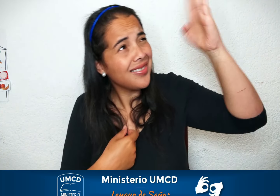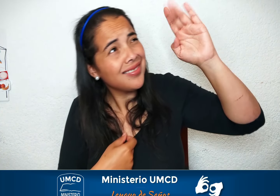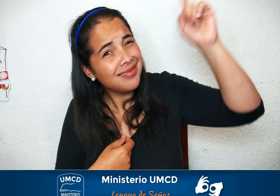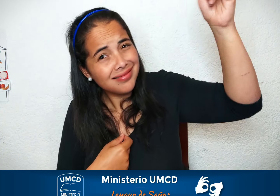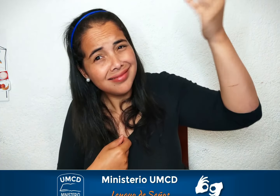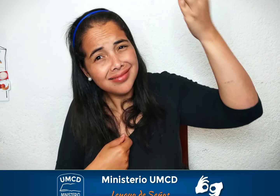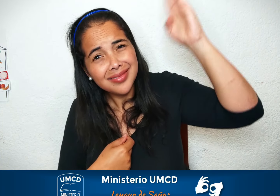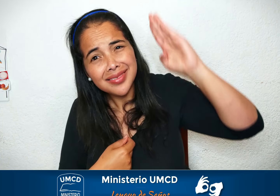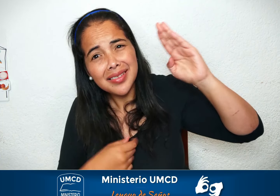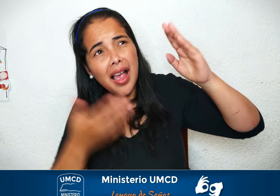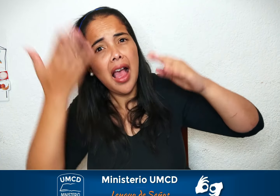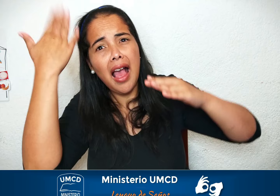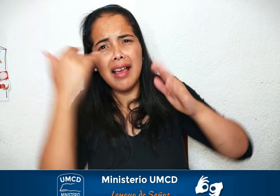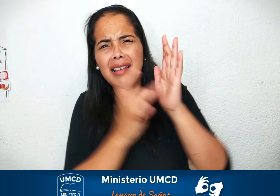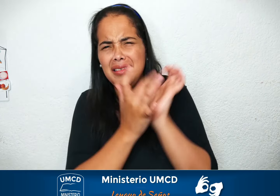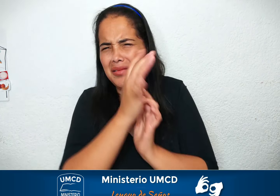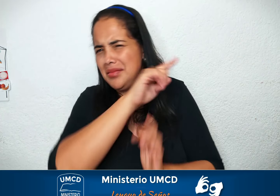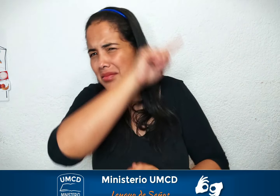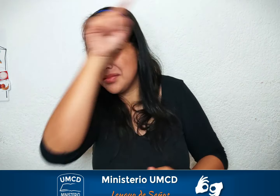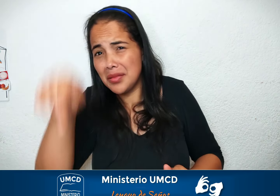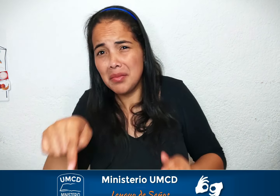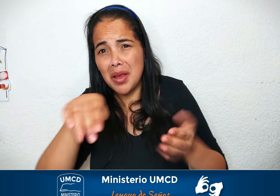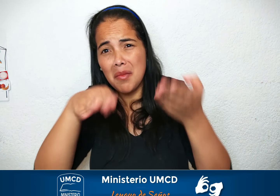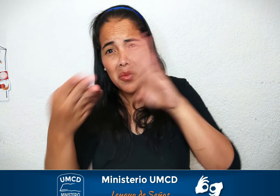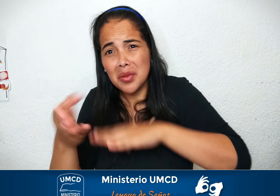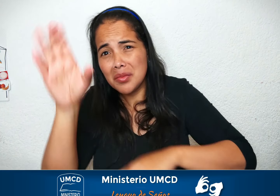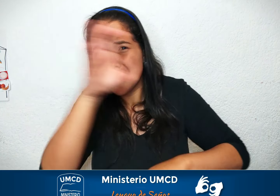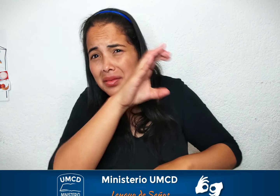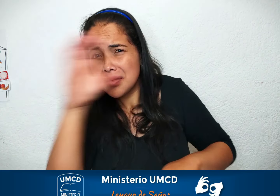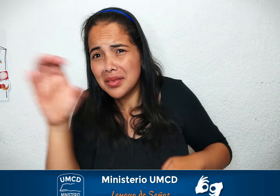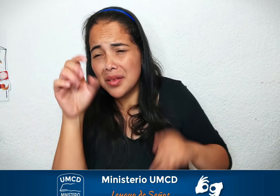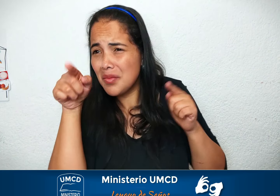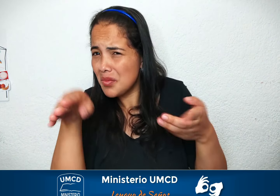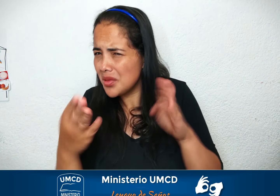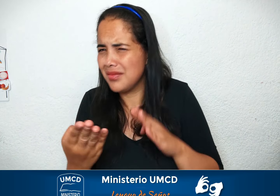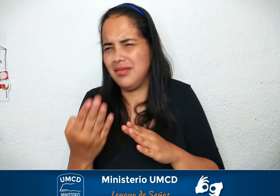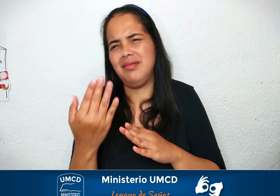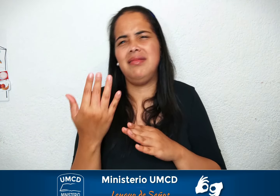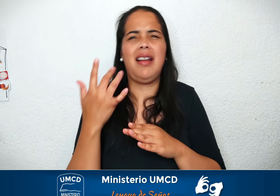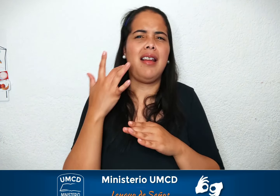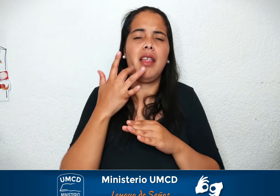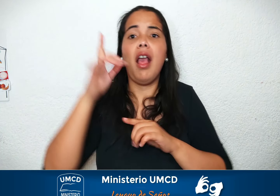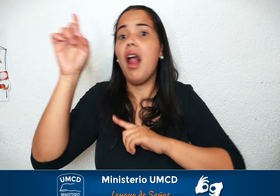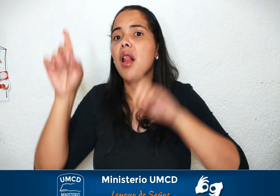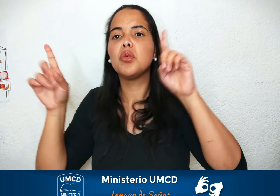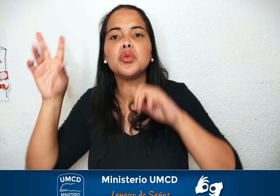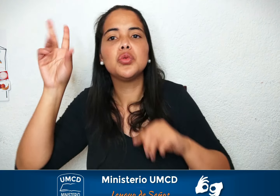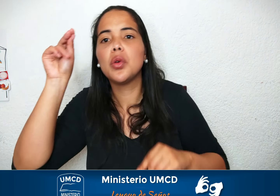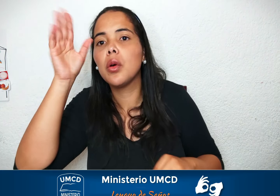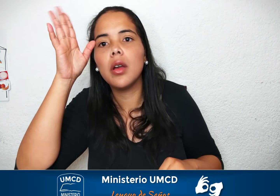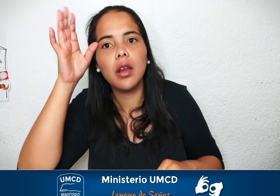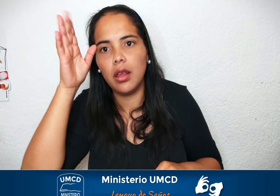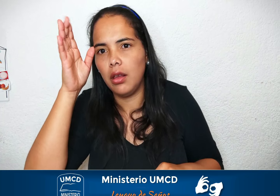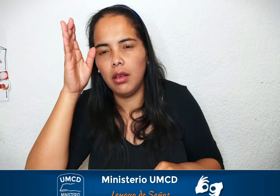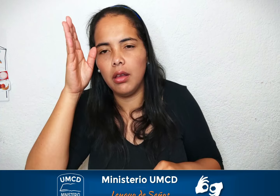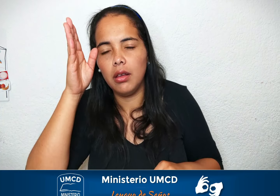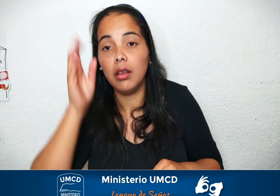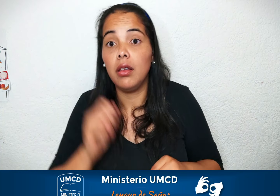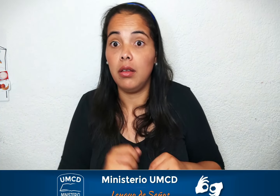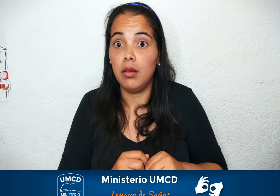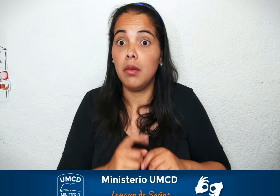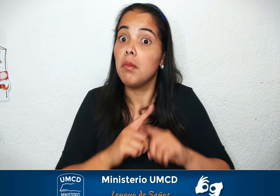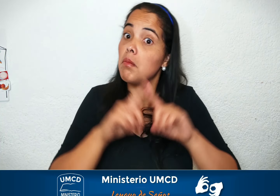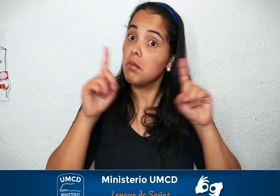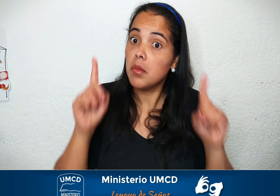Dios venir y hacerse hombre para morir estando en la condición de hombre y salvar al hombre. No